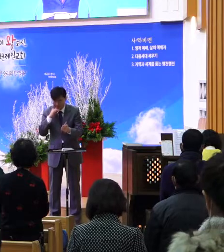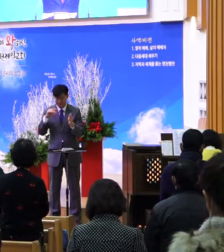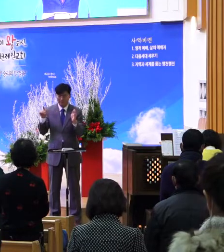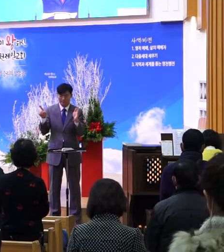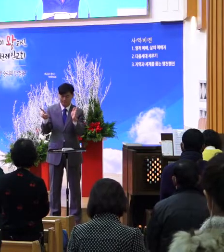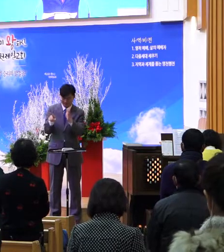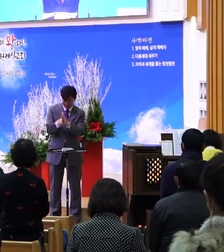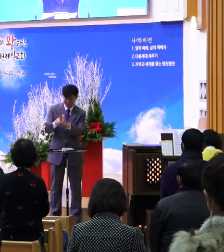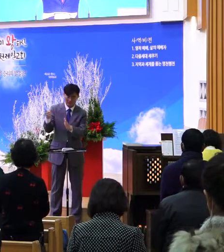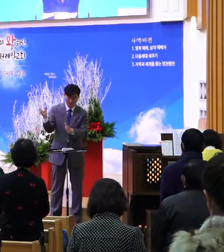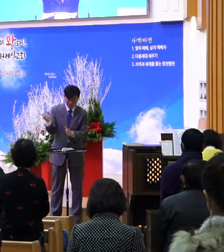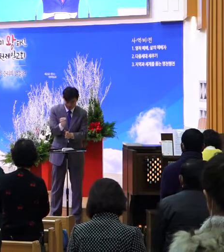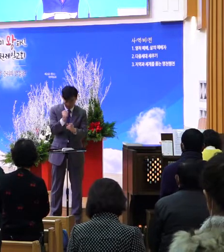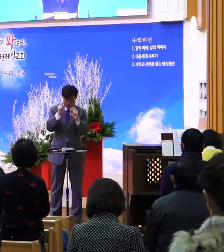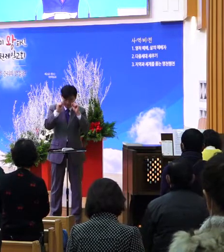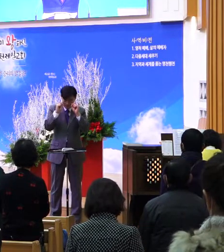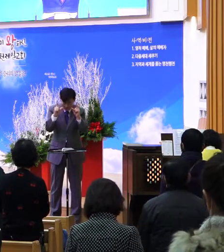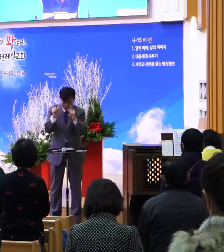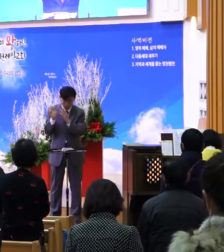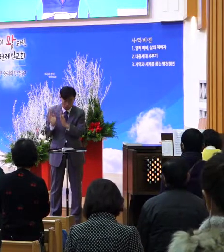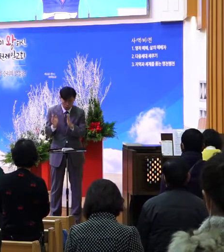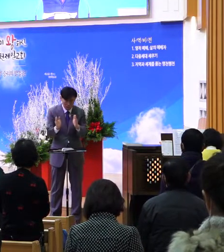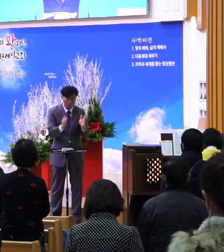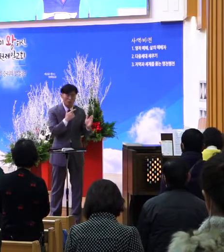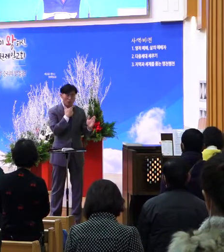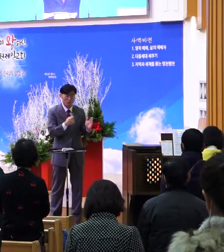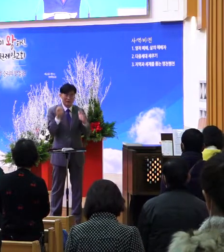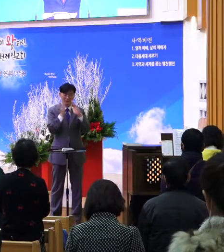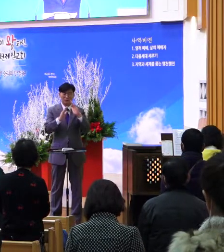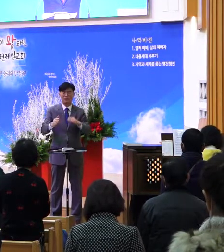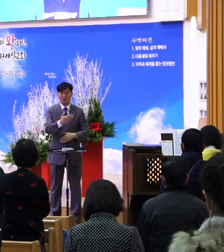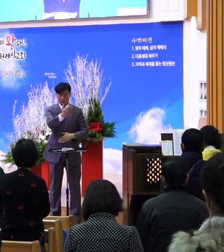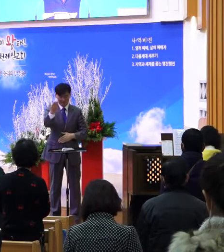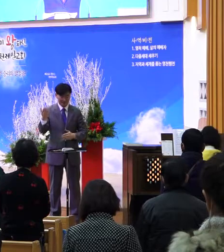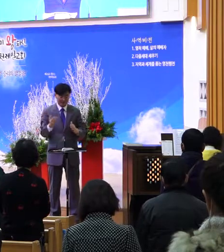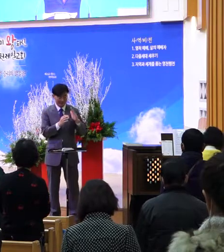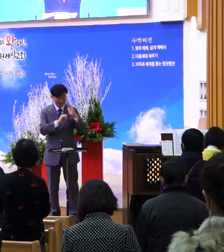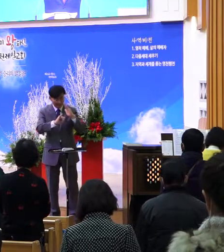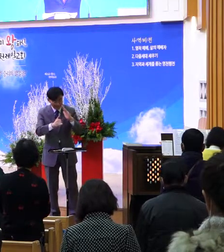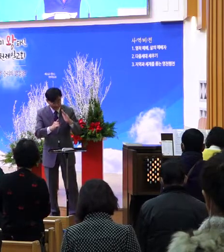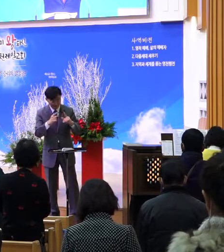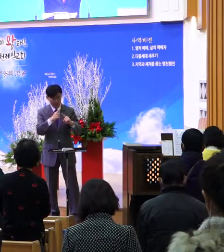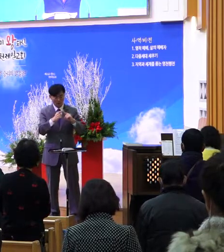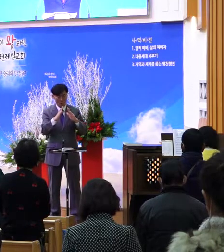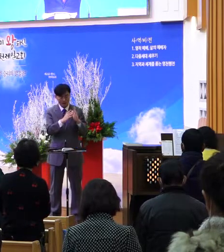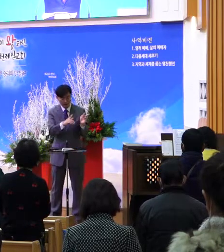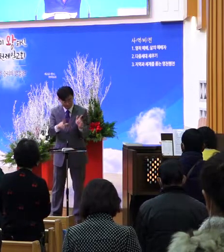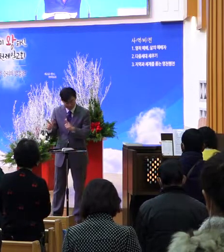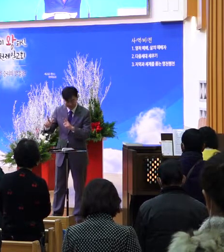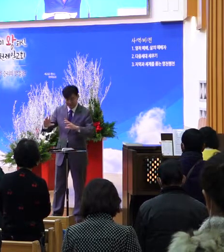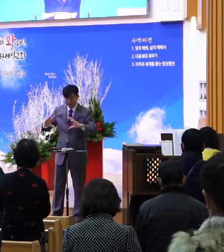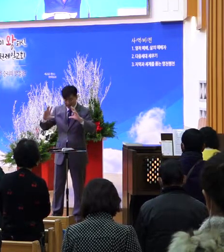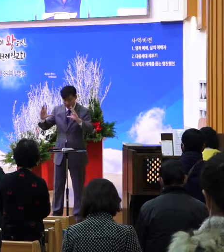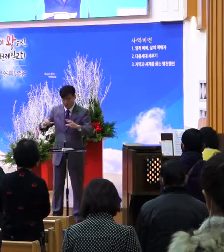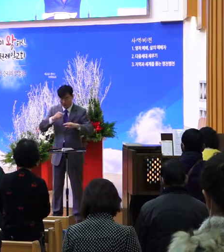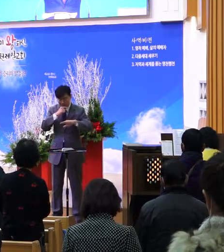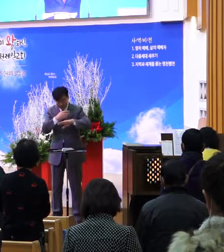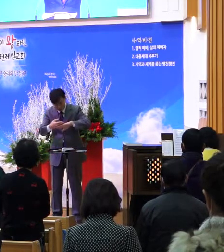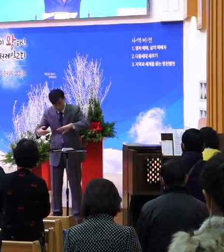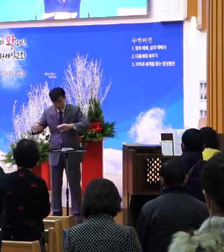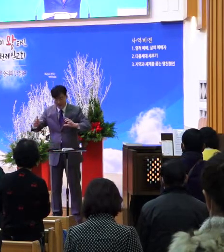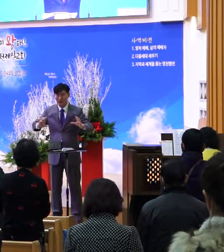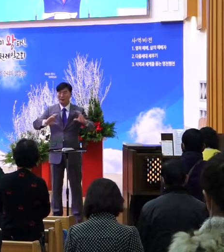원하는 영천절의 모든 가족들과 그들의 가정과 이 땅의 교회들과 이 나라와 민족과